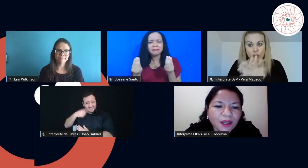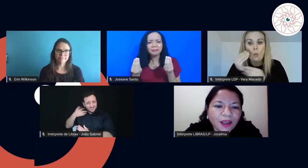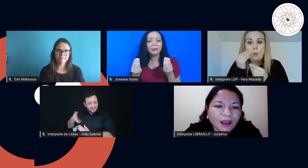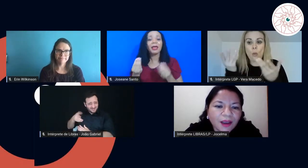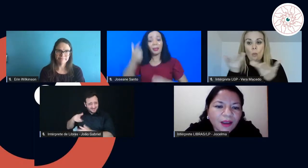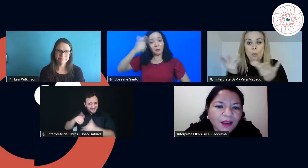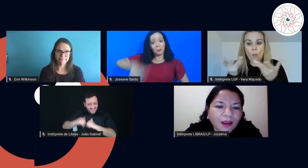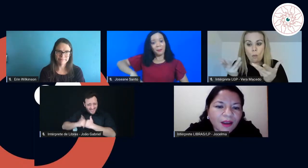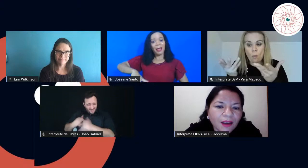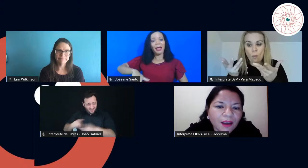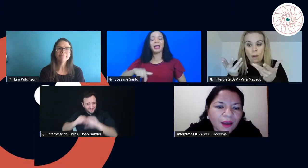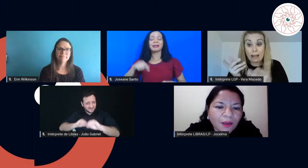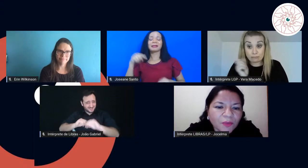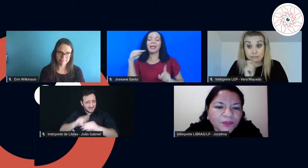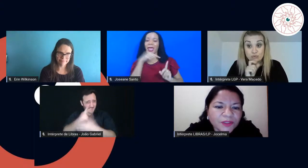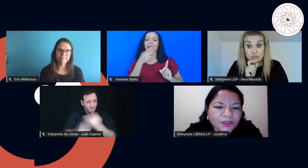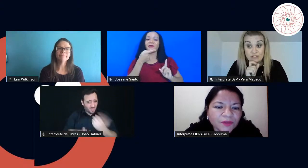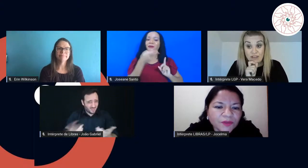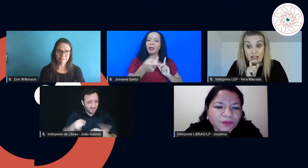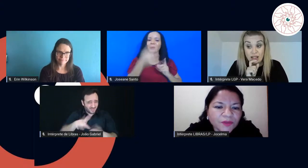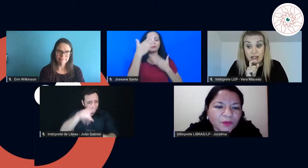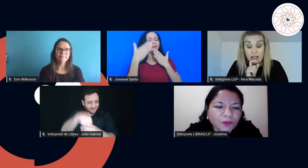Libras. É